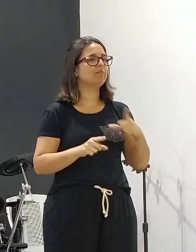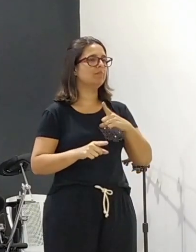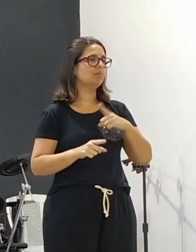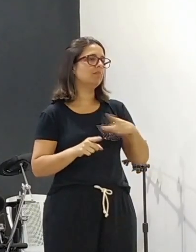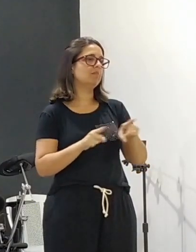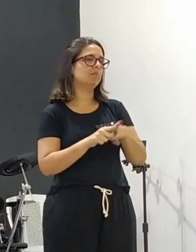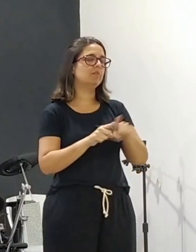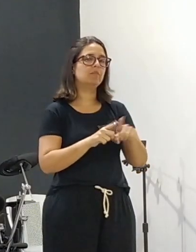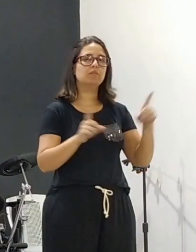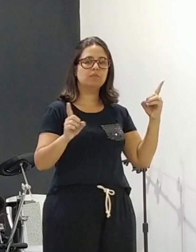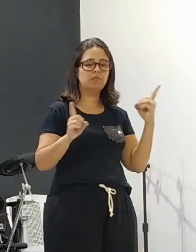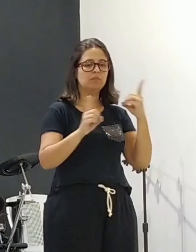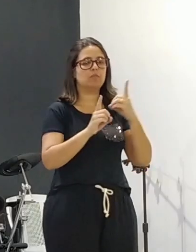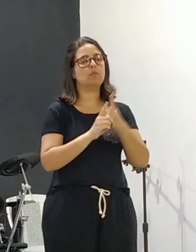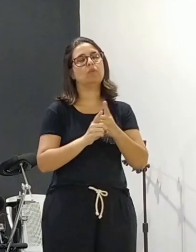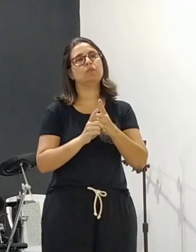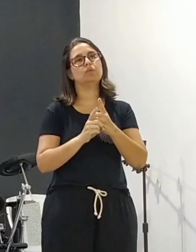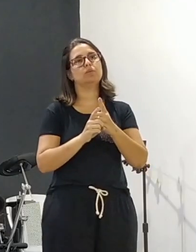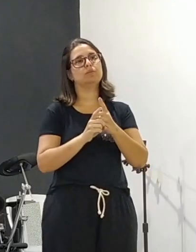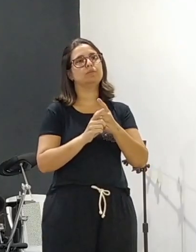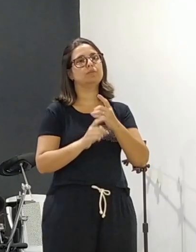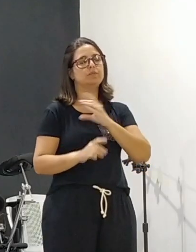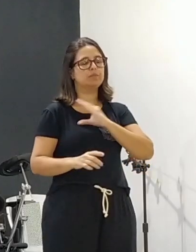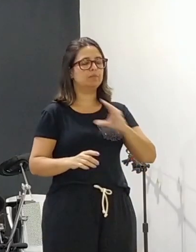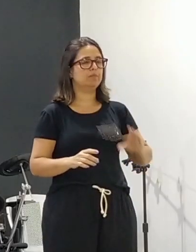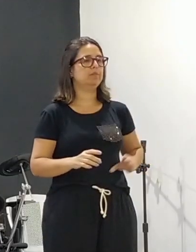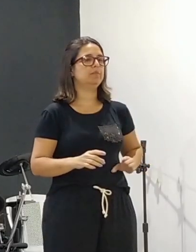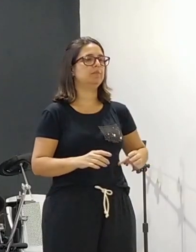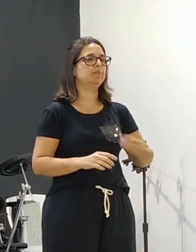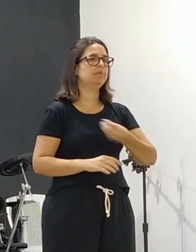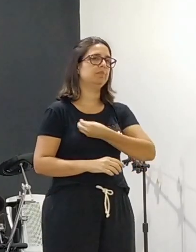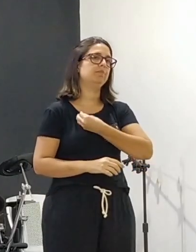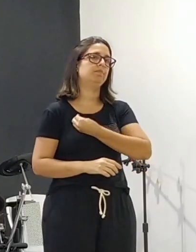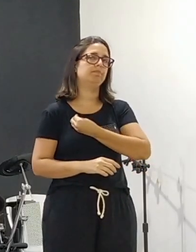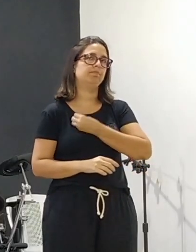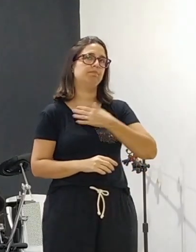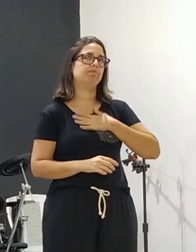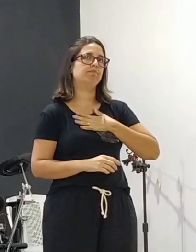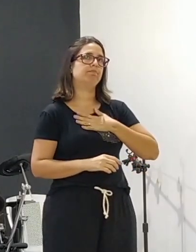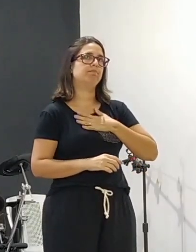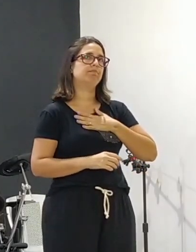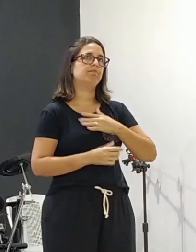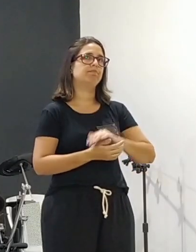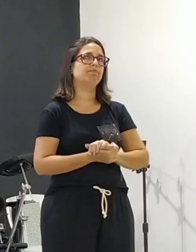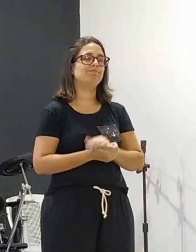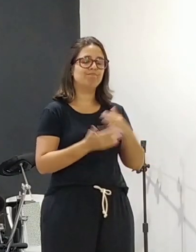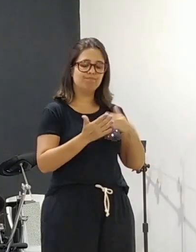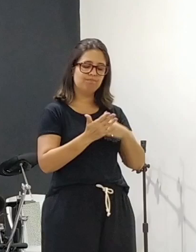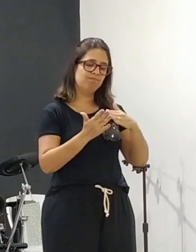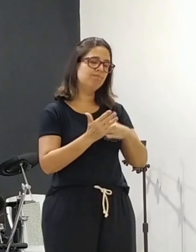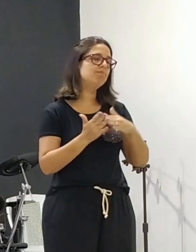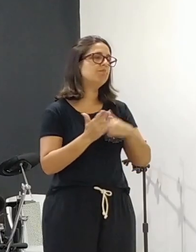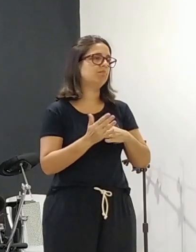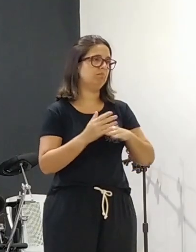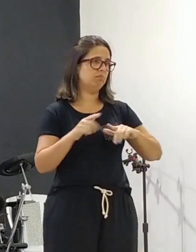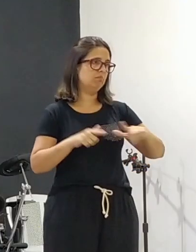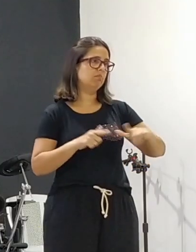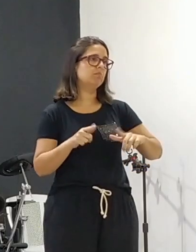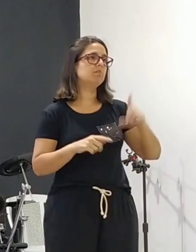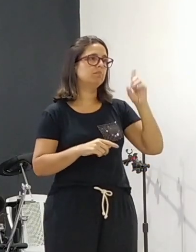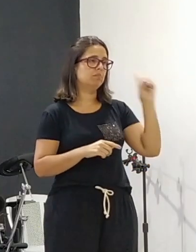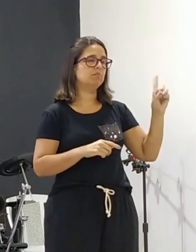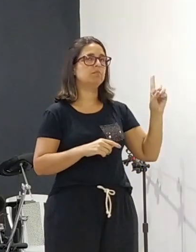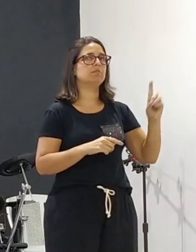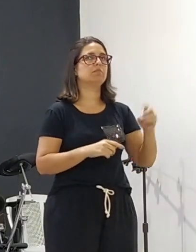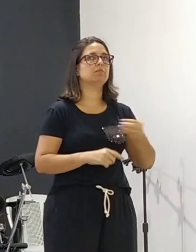que eles teriam através da minha vida. Olha o peso que isso tem. Eu estou atrapalhando a obra de Deus na vida de pessoas que